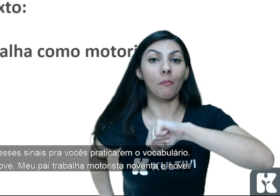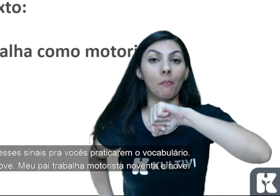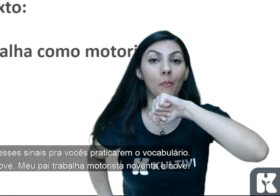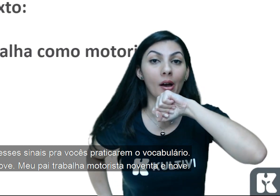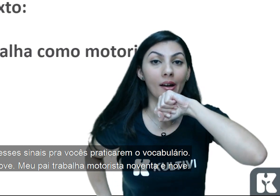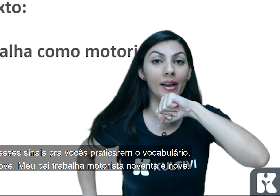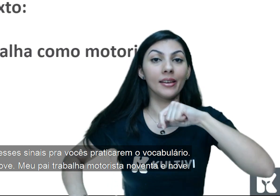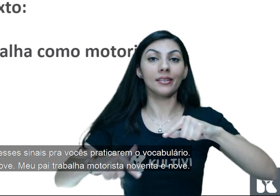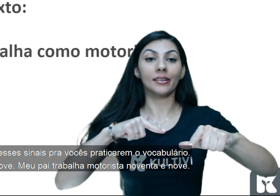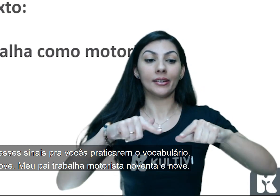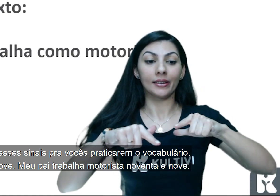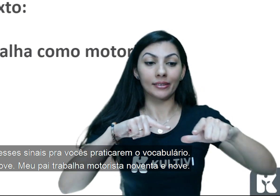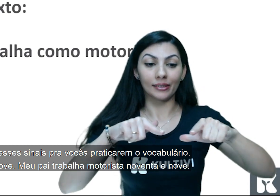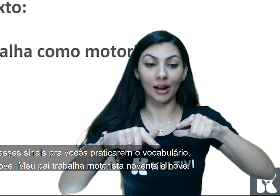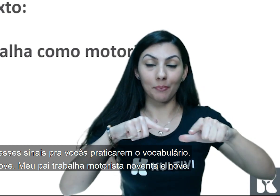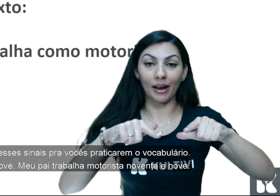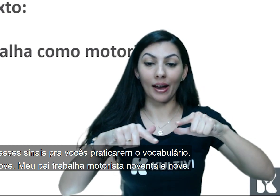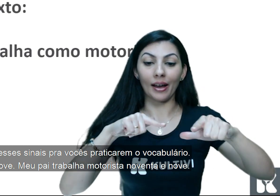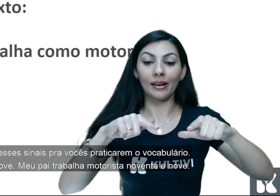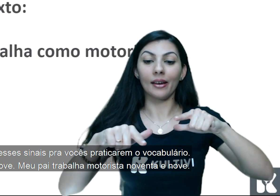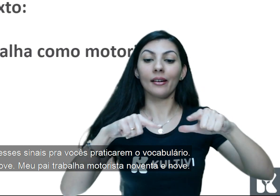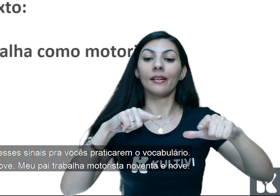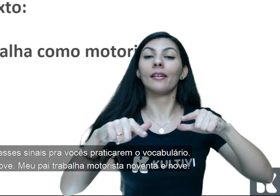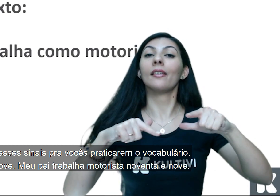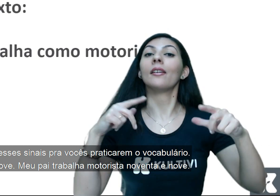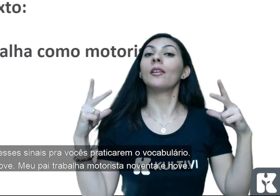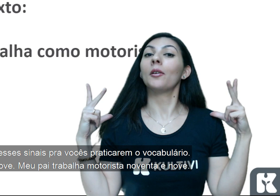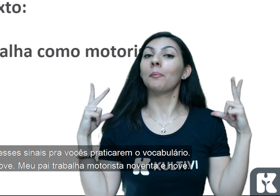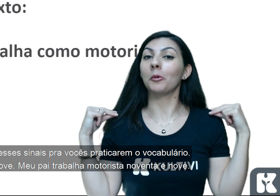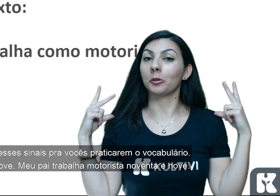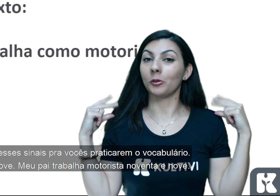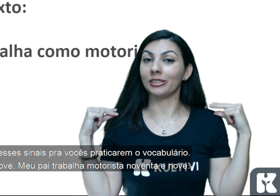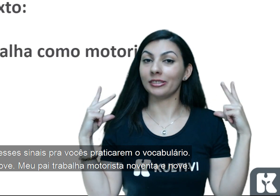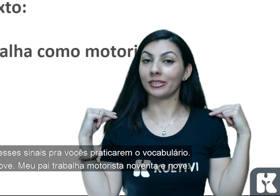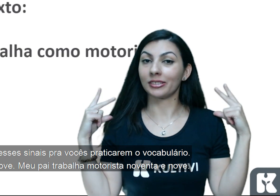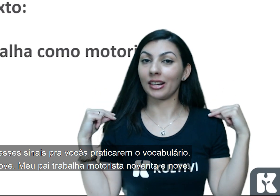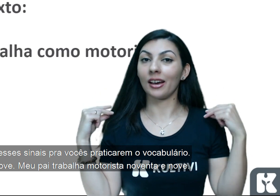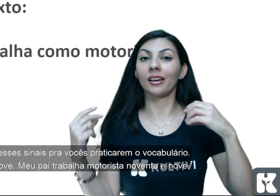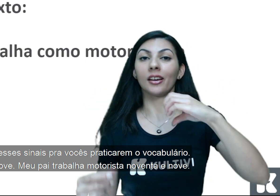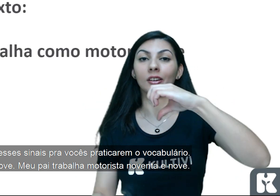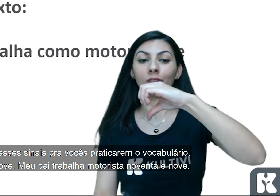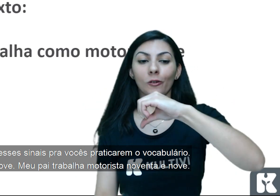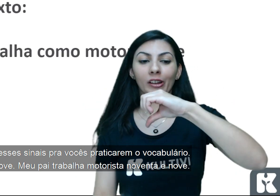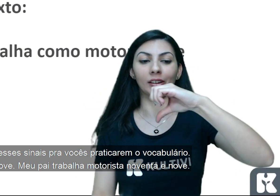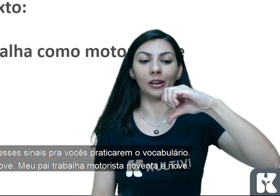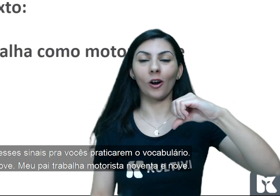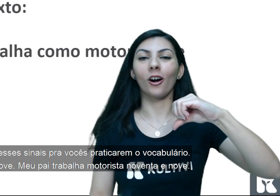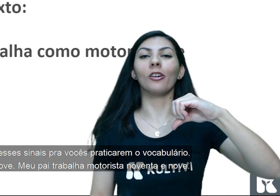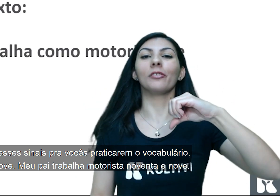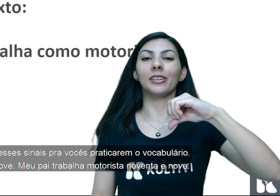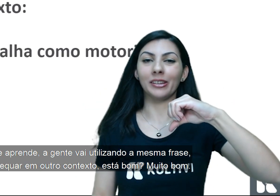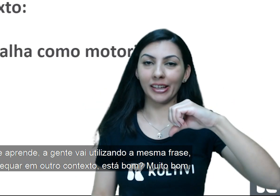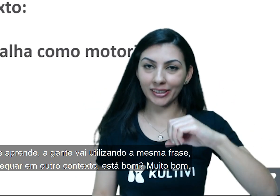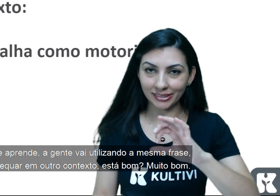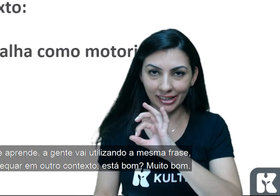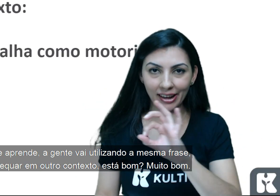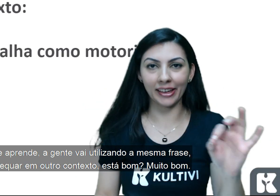Meu pai trabalha, motorista, 99.